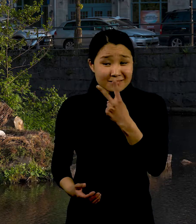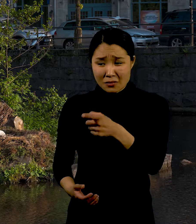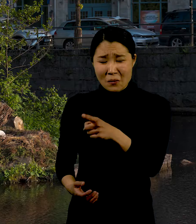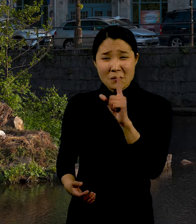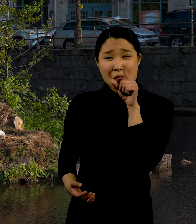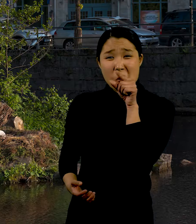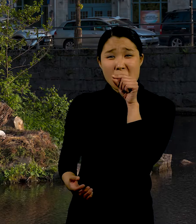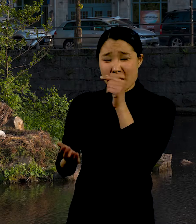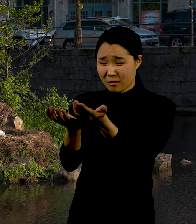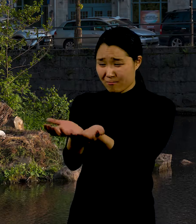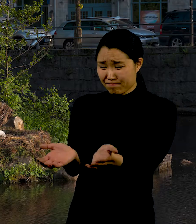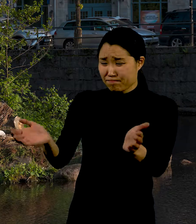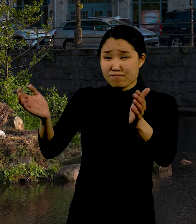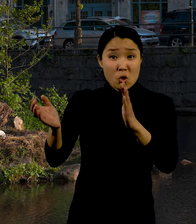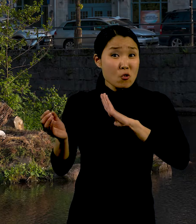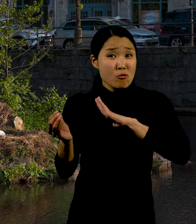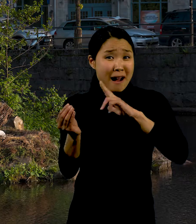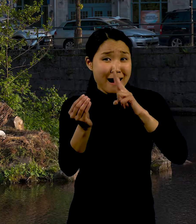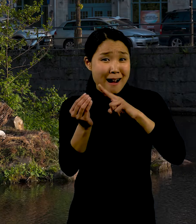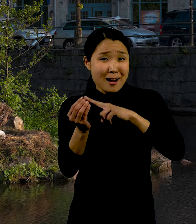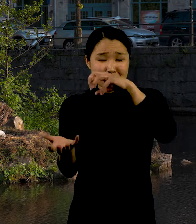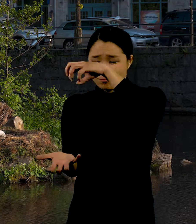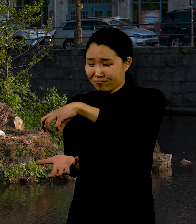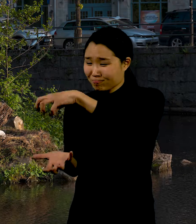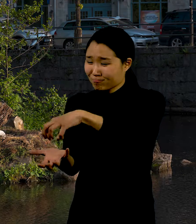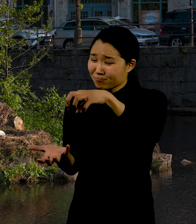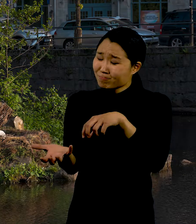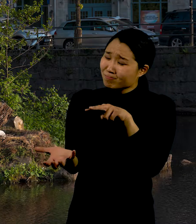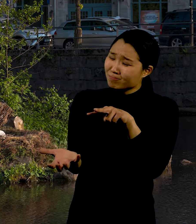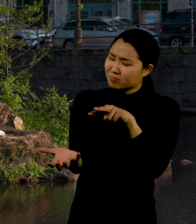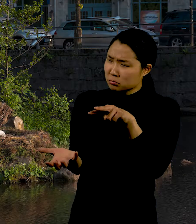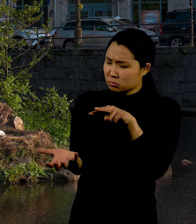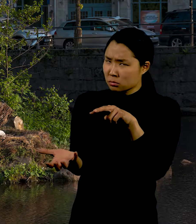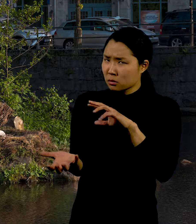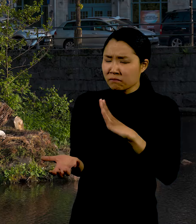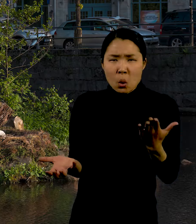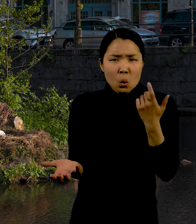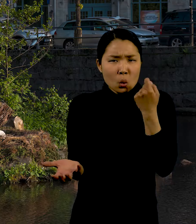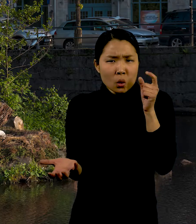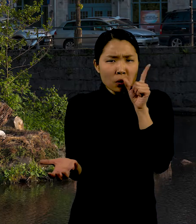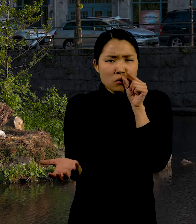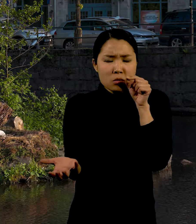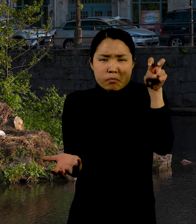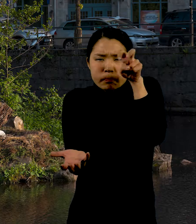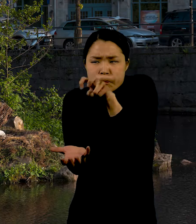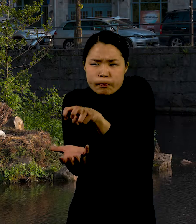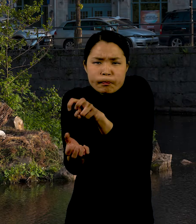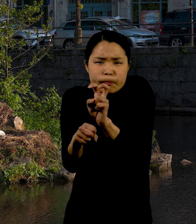Finns det något som väcker en sådan omedelbar spontan beskyddarinstinkt som ett obevakat fågelbo med ägg i?